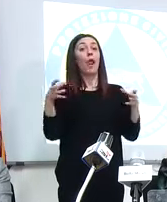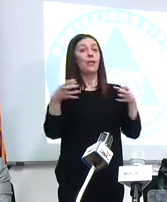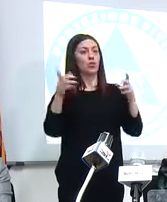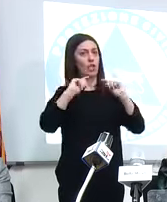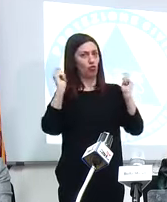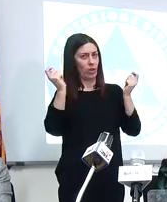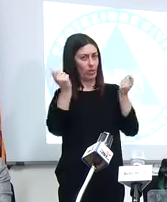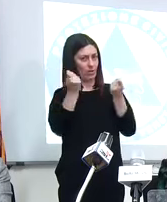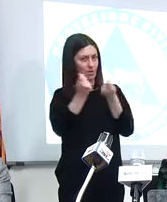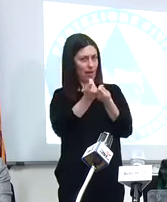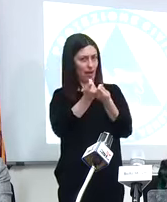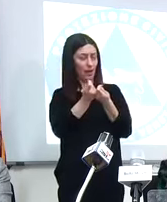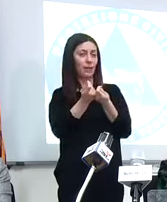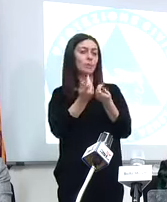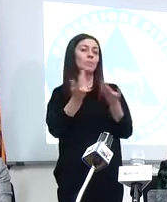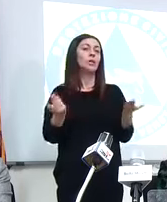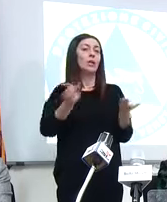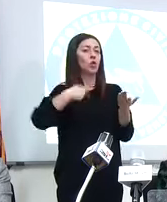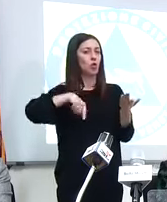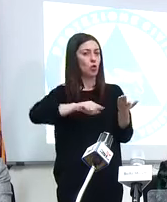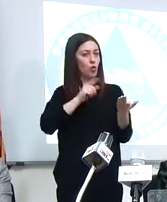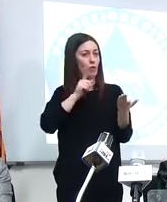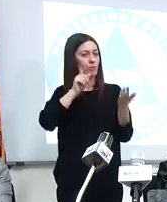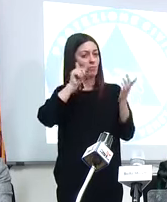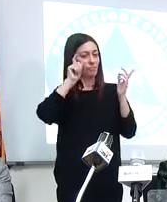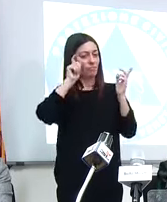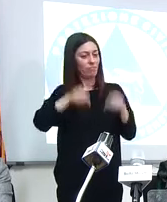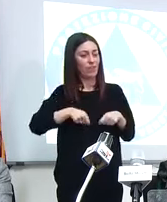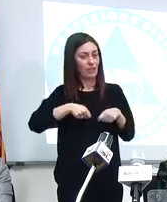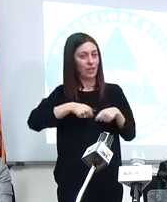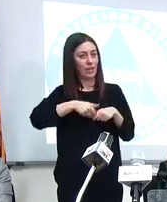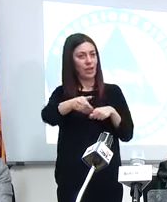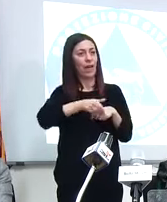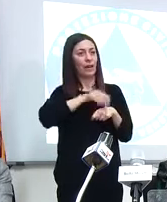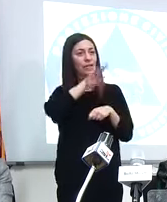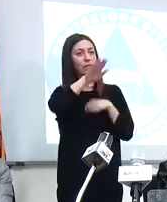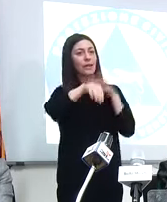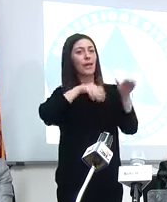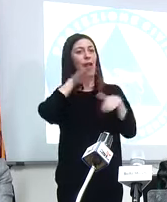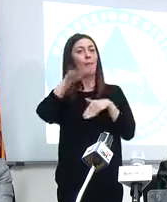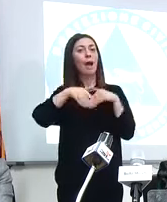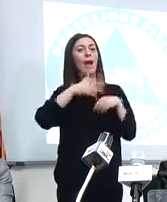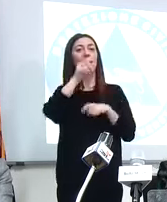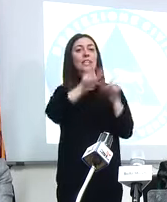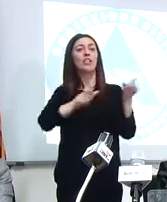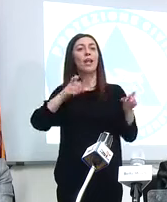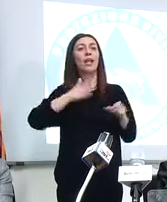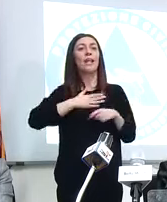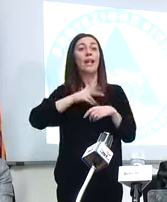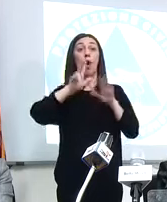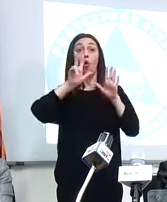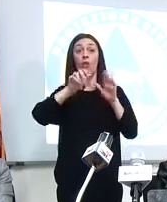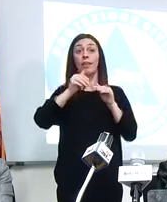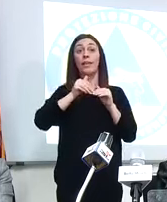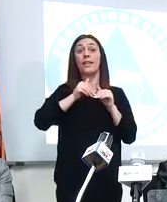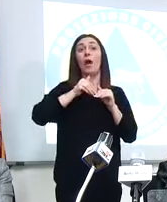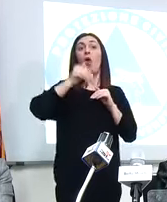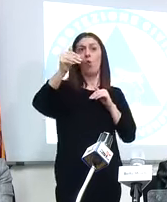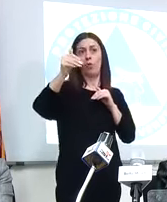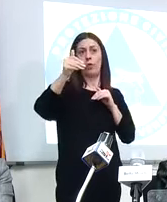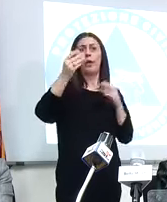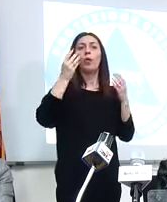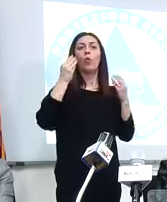importante, noi pensiamo di partire con l'avvio della chiamata degli ultra ottantenni dalla settimana del 15